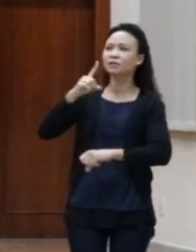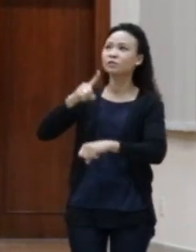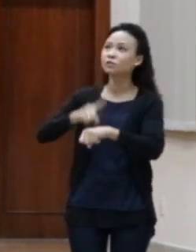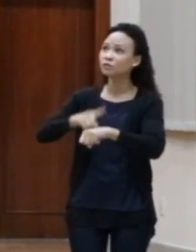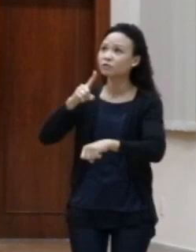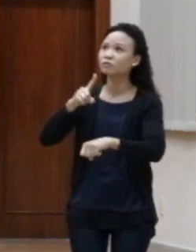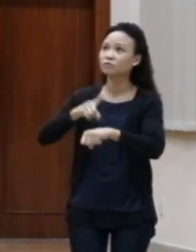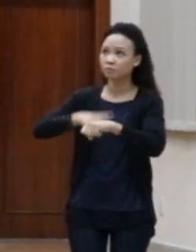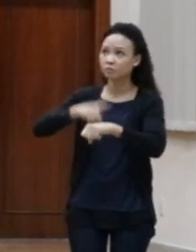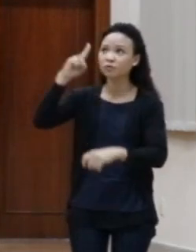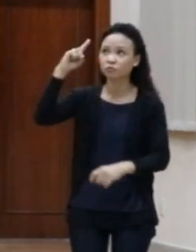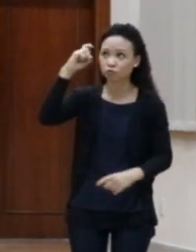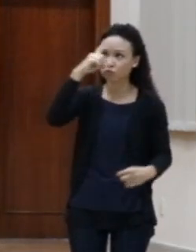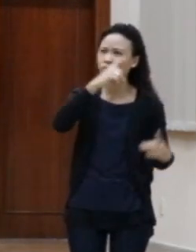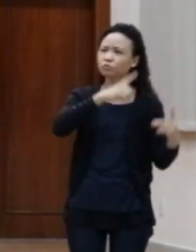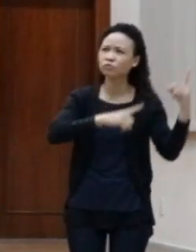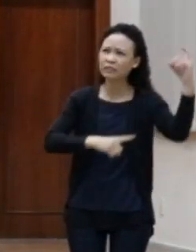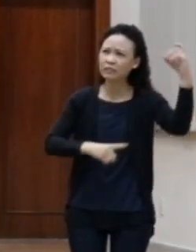de tribulação.